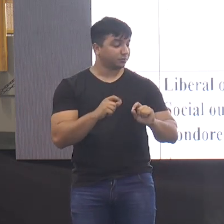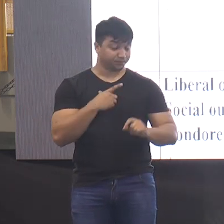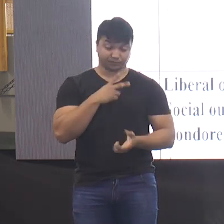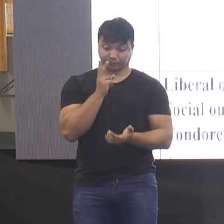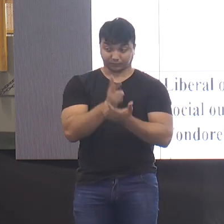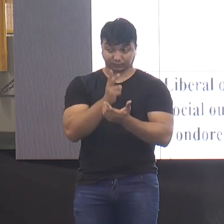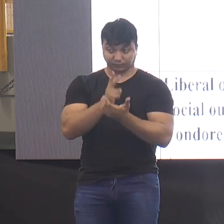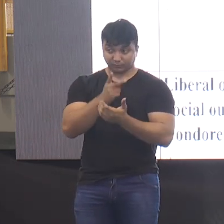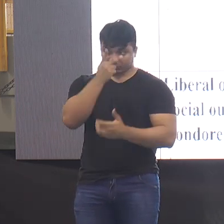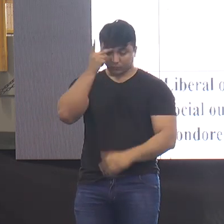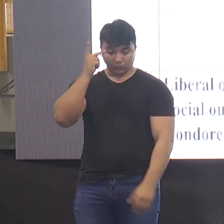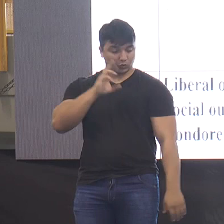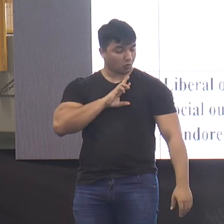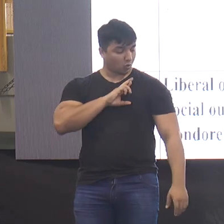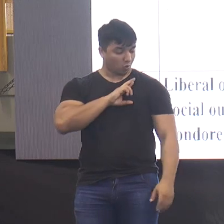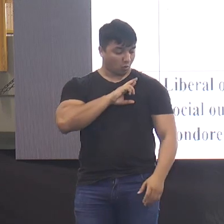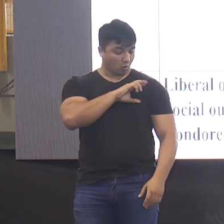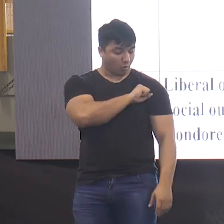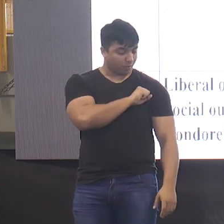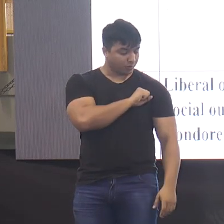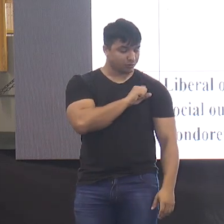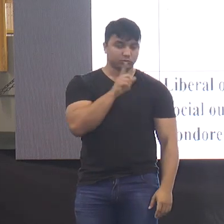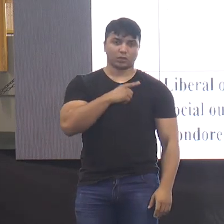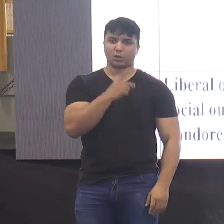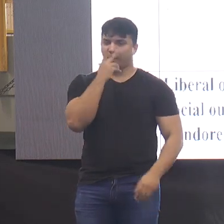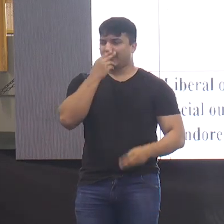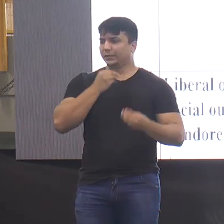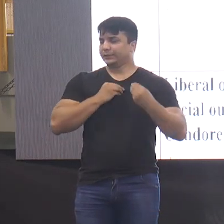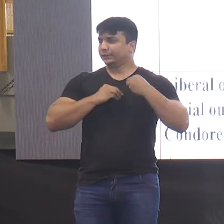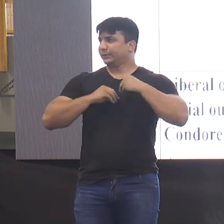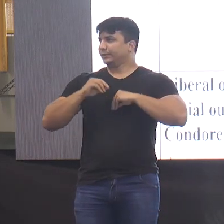Todo romântico é dramático.